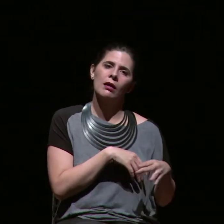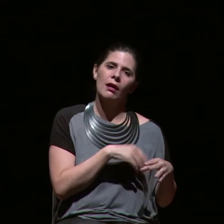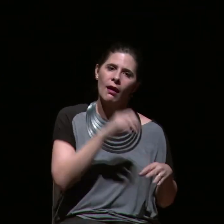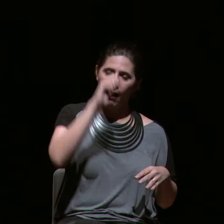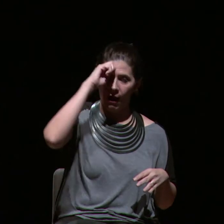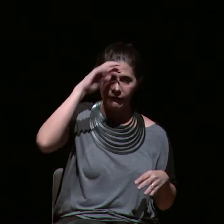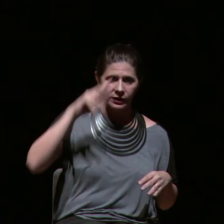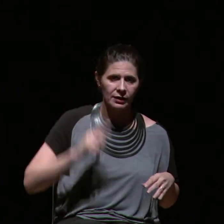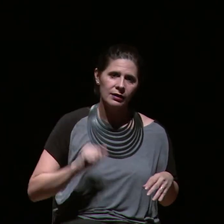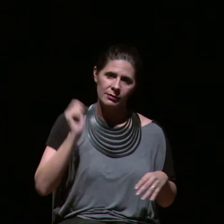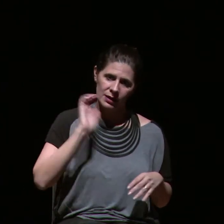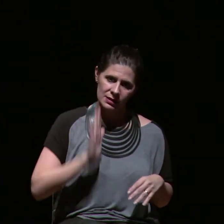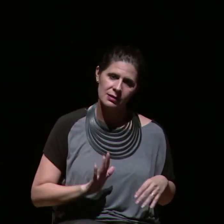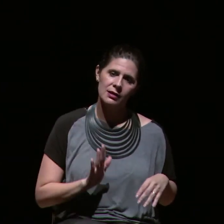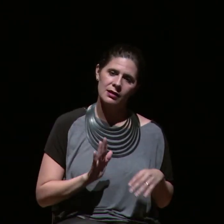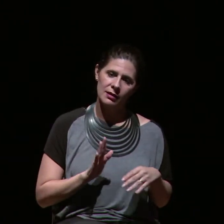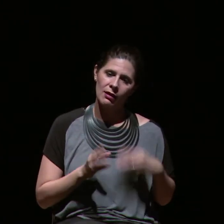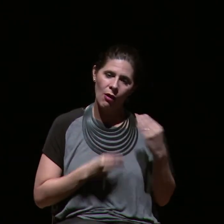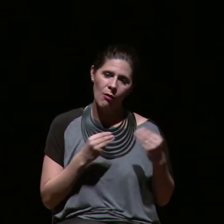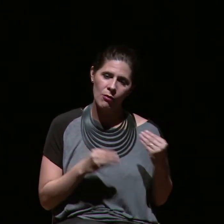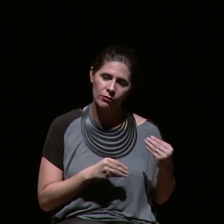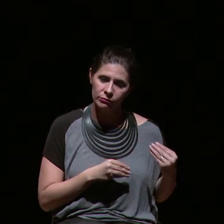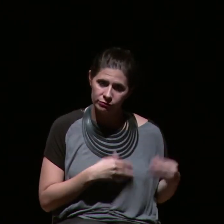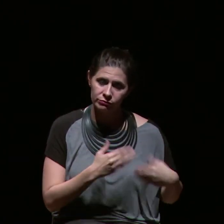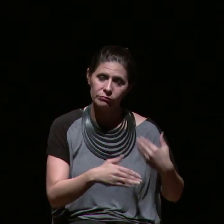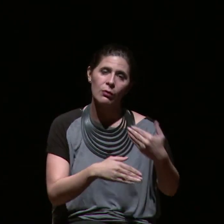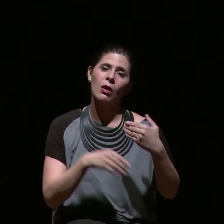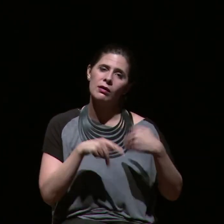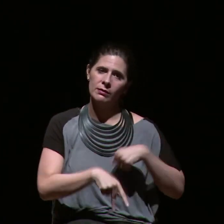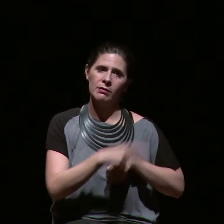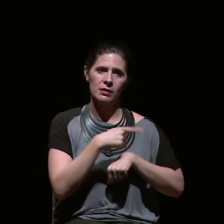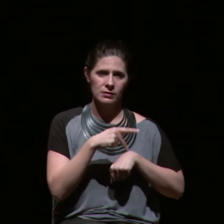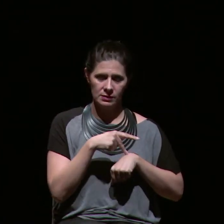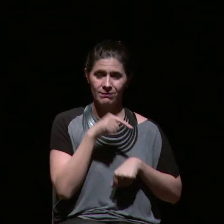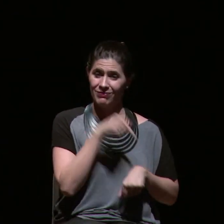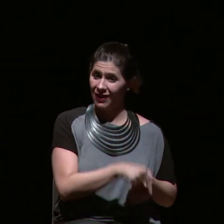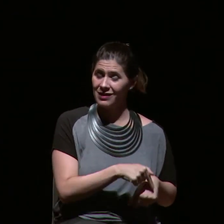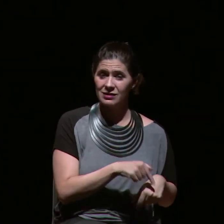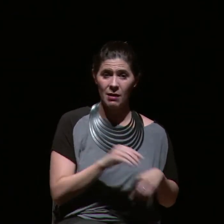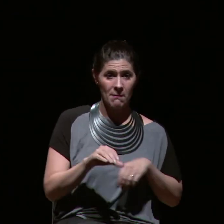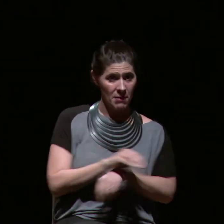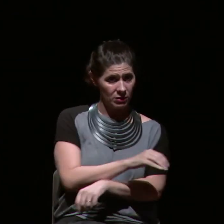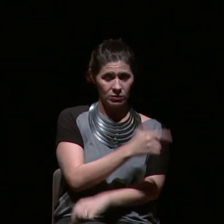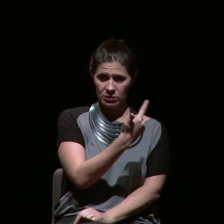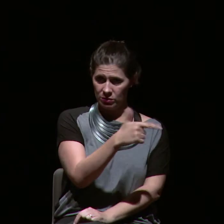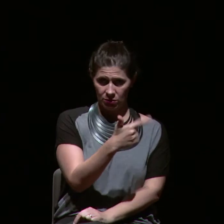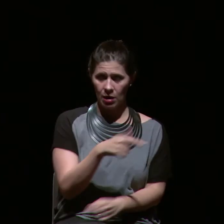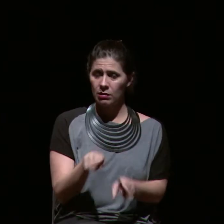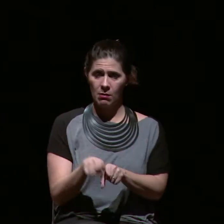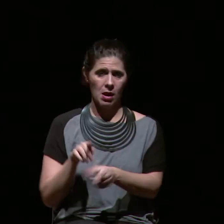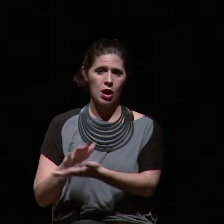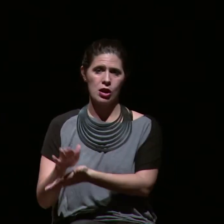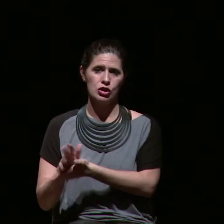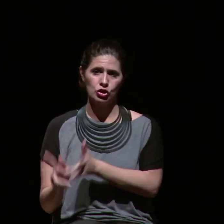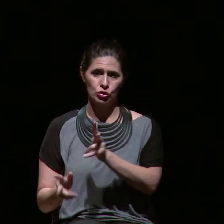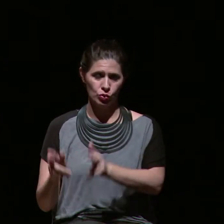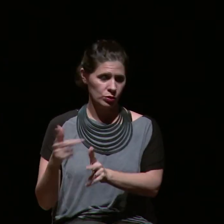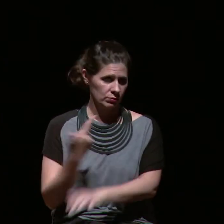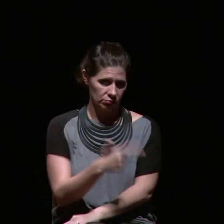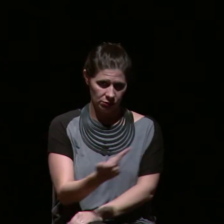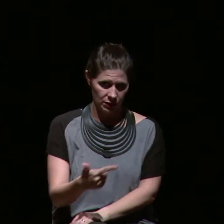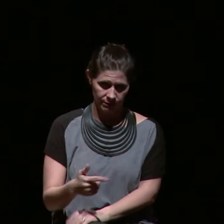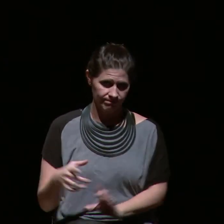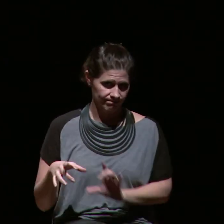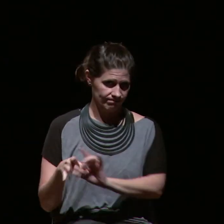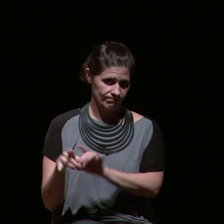seus mais diversos aspectos. A Férrea Vox não possui patrocínio e nenhum vínculo institucional com editoras e empresas. Entre os